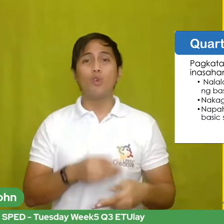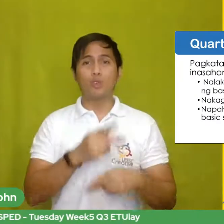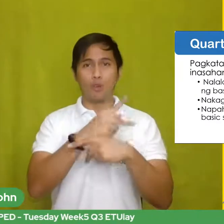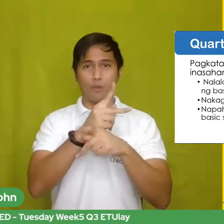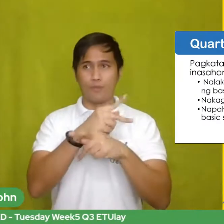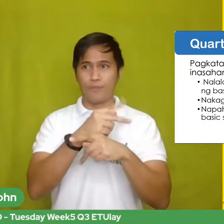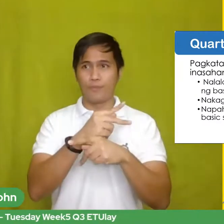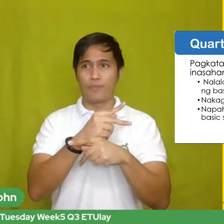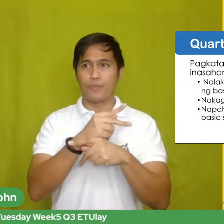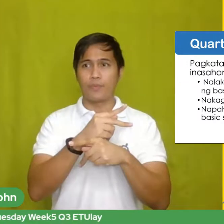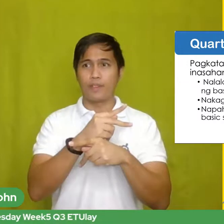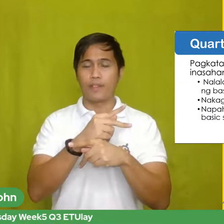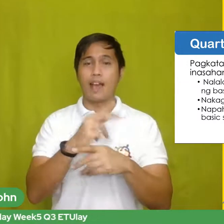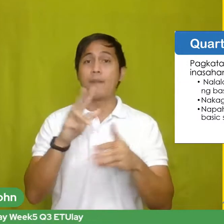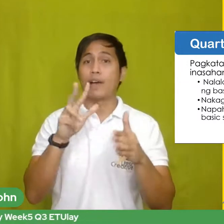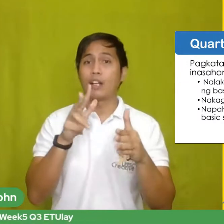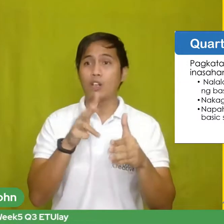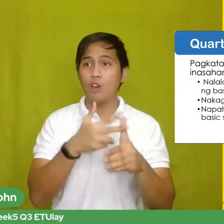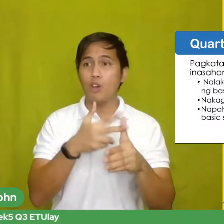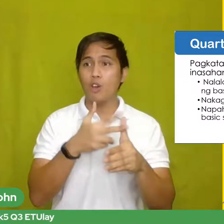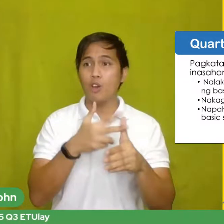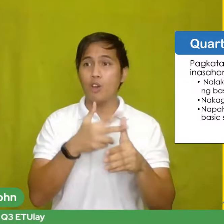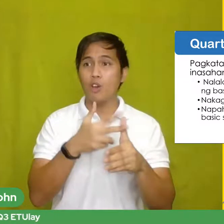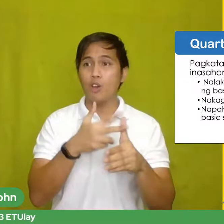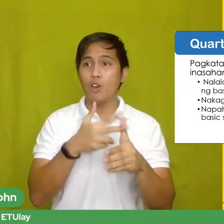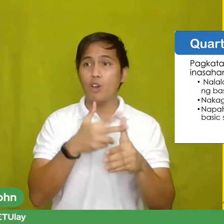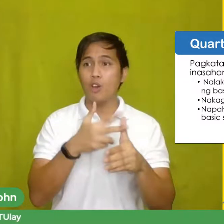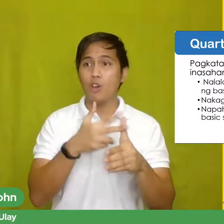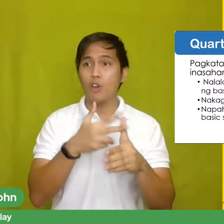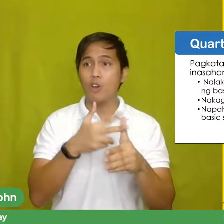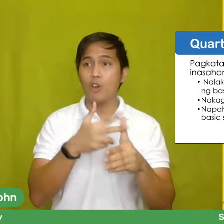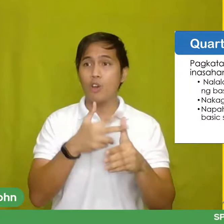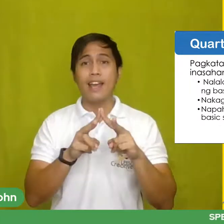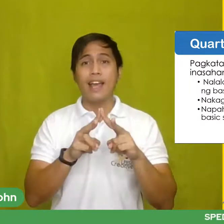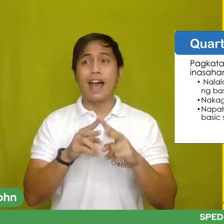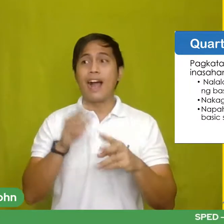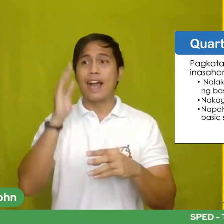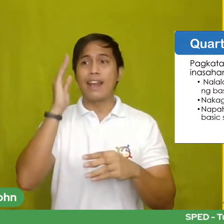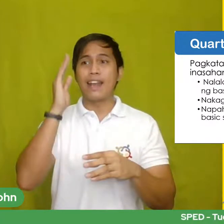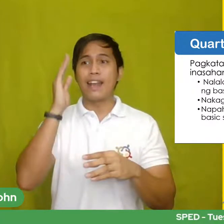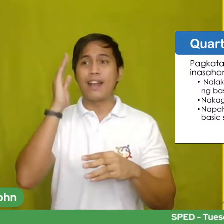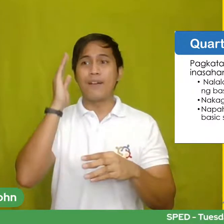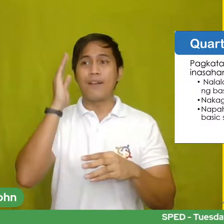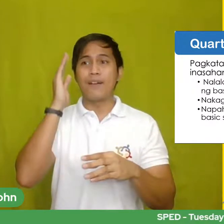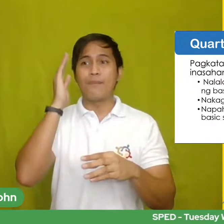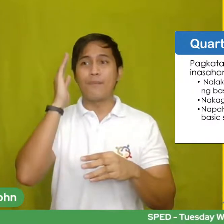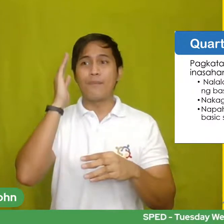produkto. At pangatlo, papahalagaan ang kaalaman sa basic